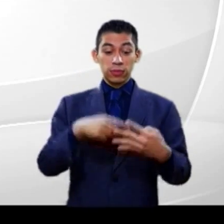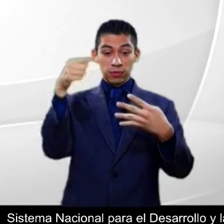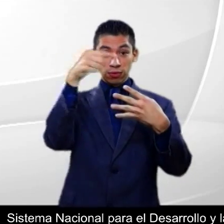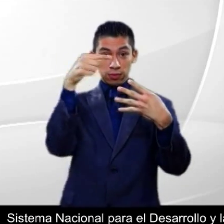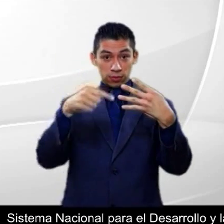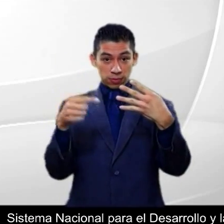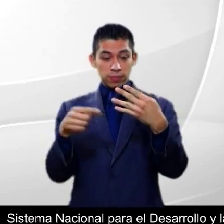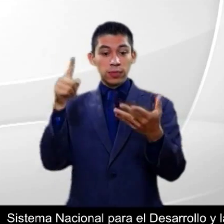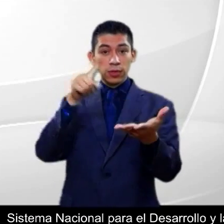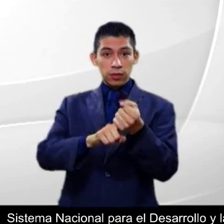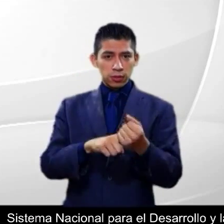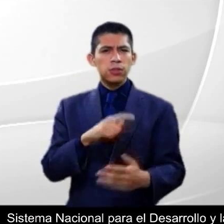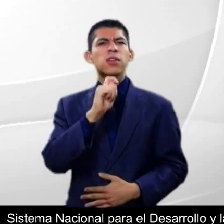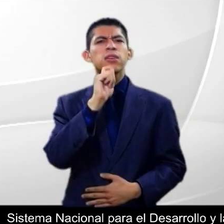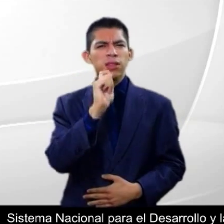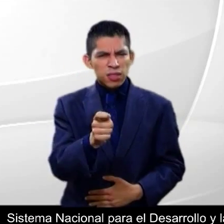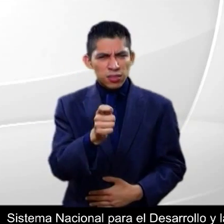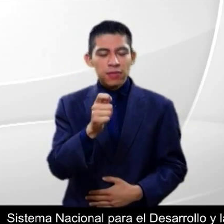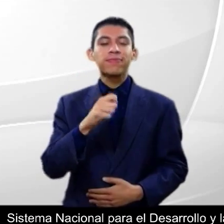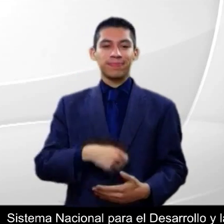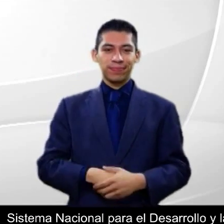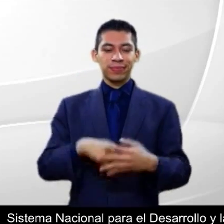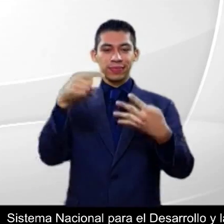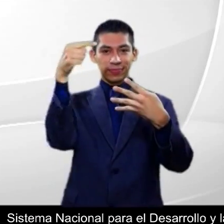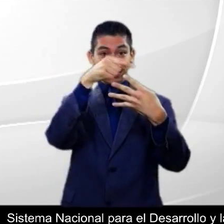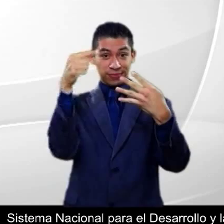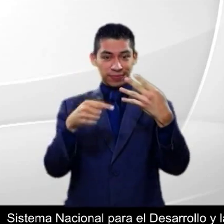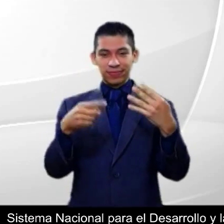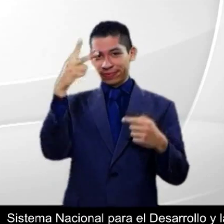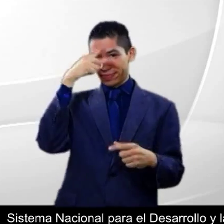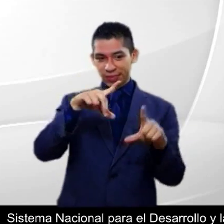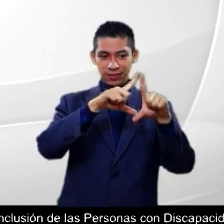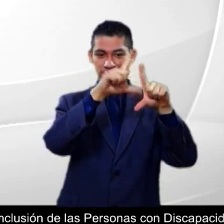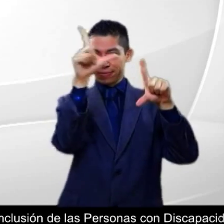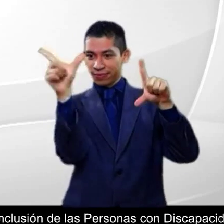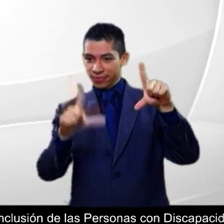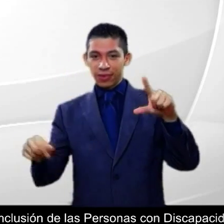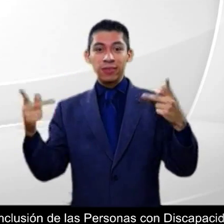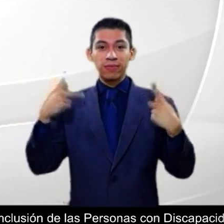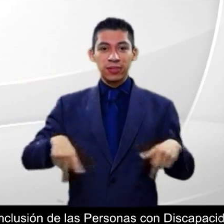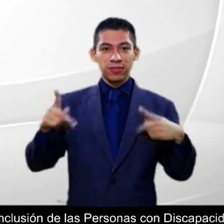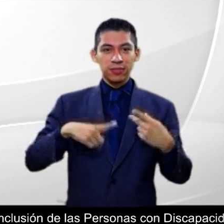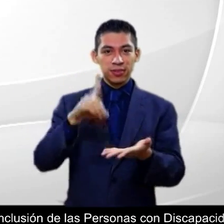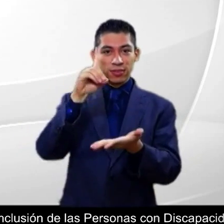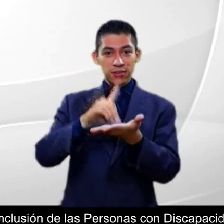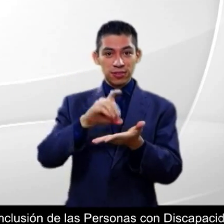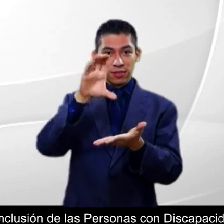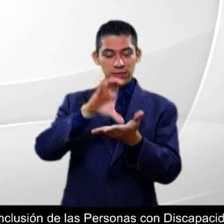26. Sistema Sistema Nacional para el Desarrollo y la Inclusión de las Personas con Discapacidad